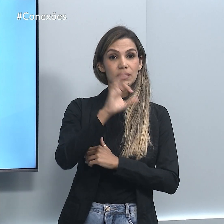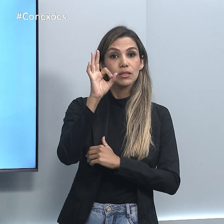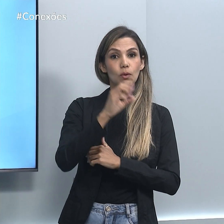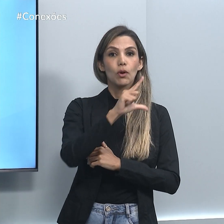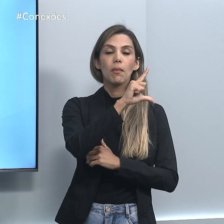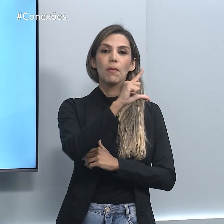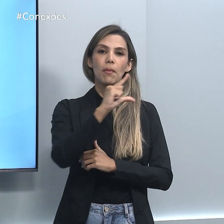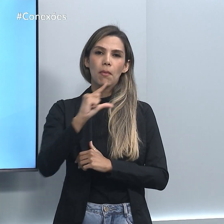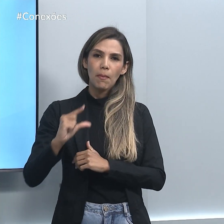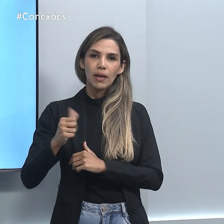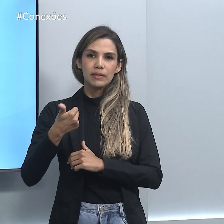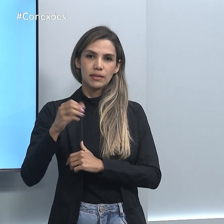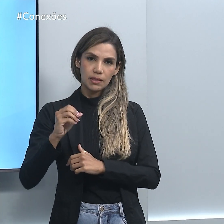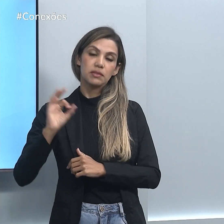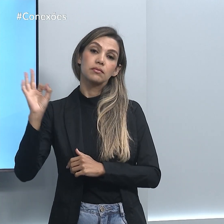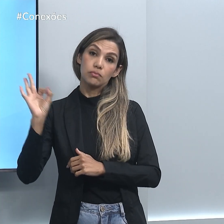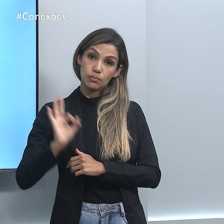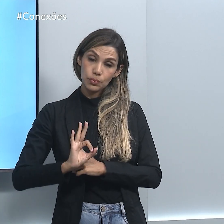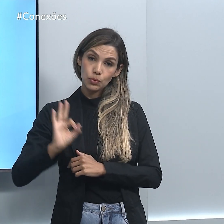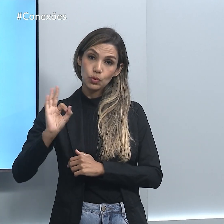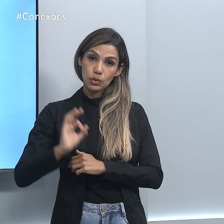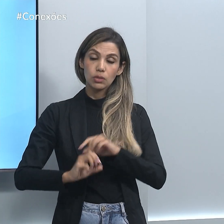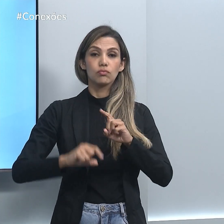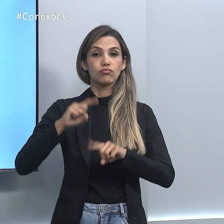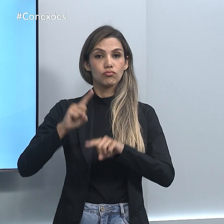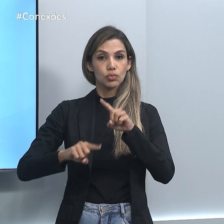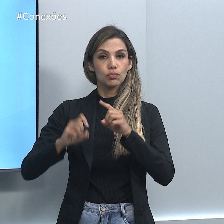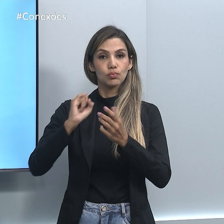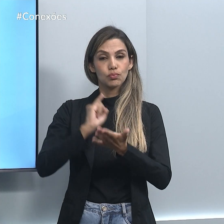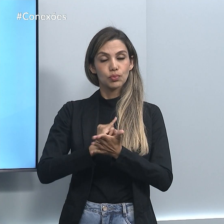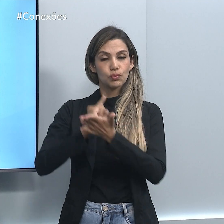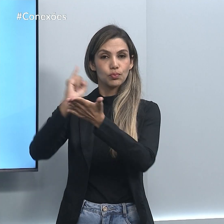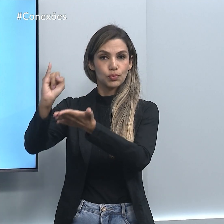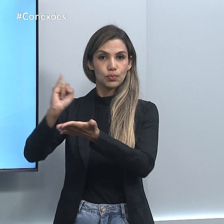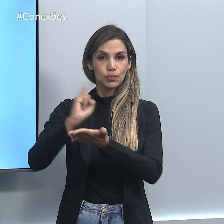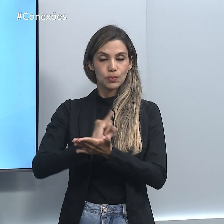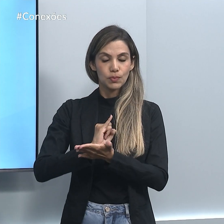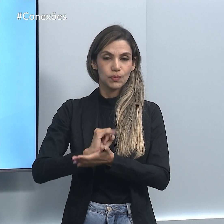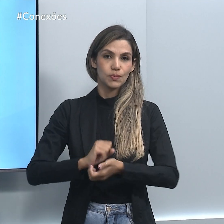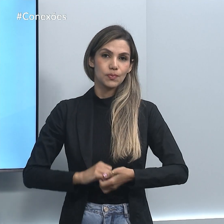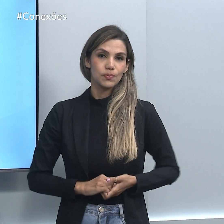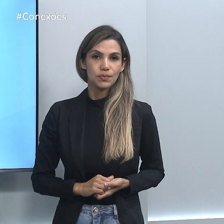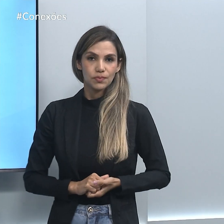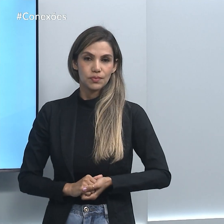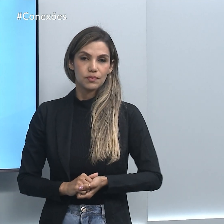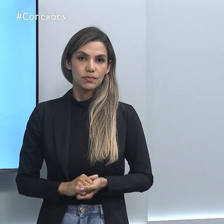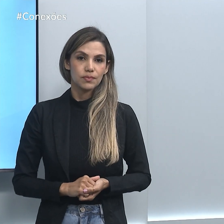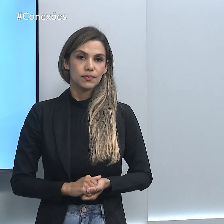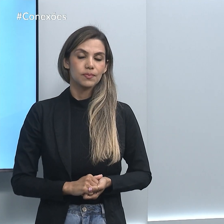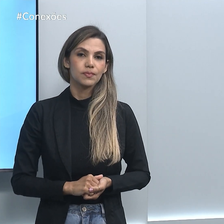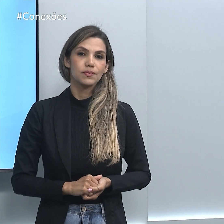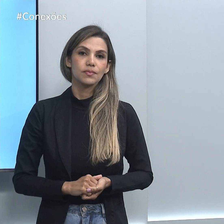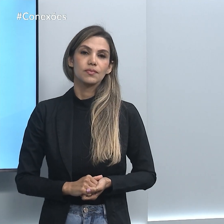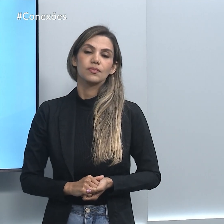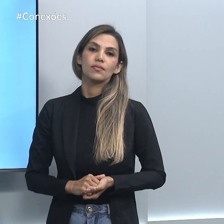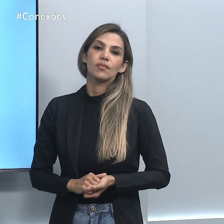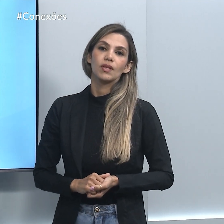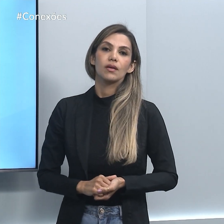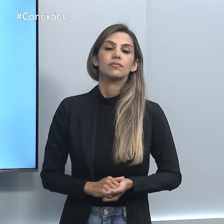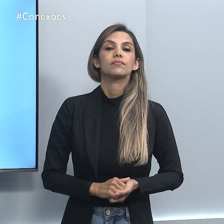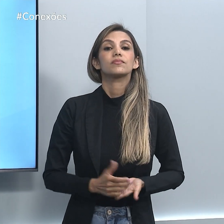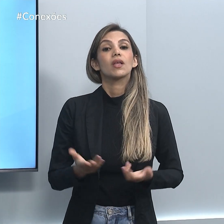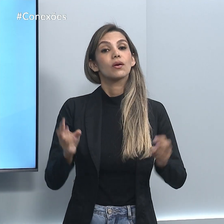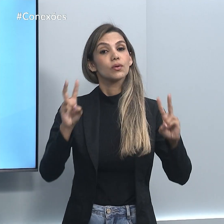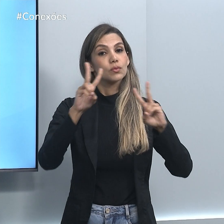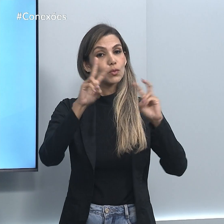125% para 10% sobre os itens importados dos Estados Unidos. E mudando